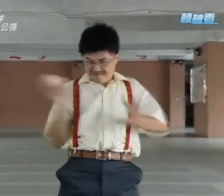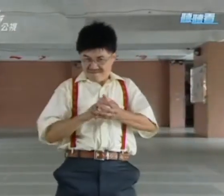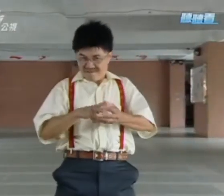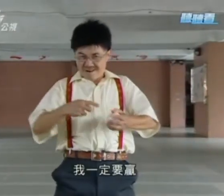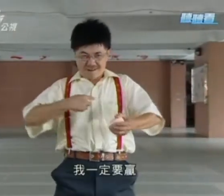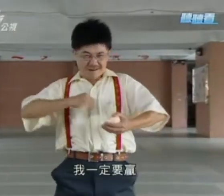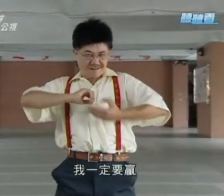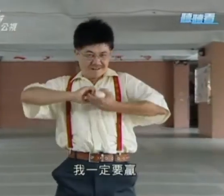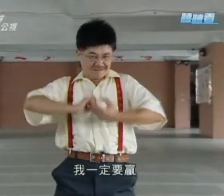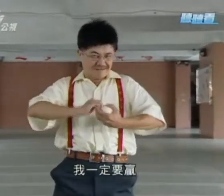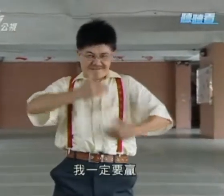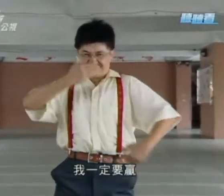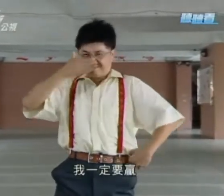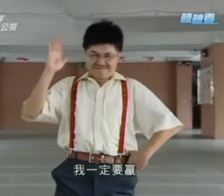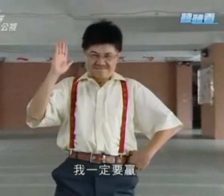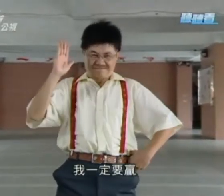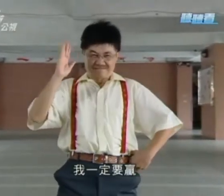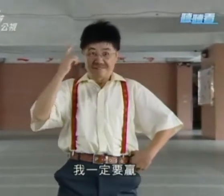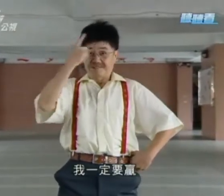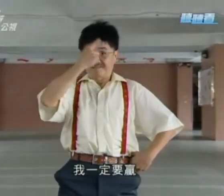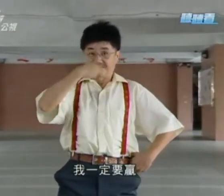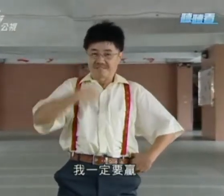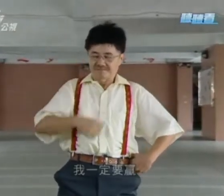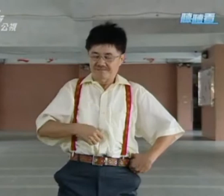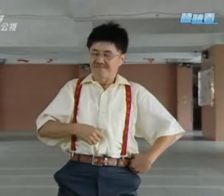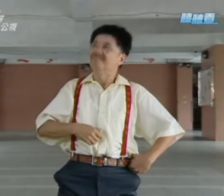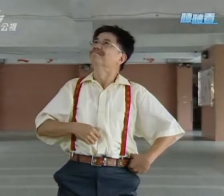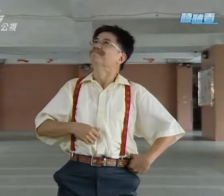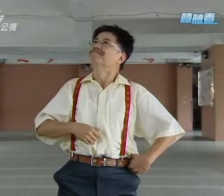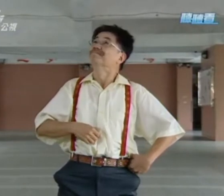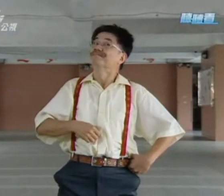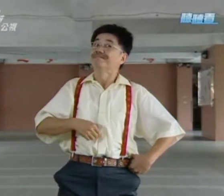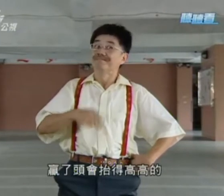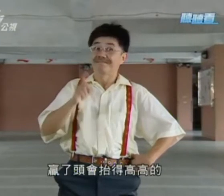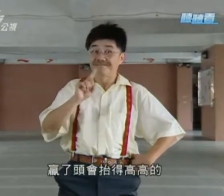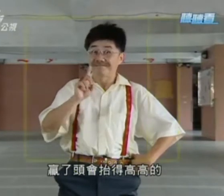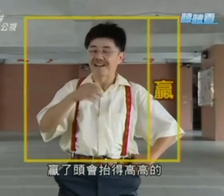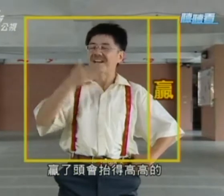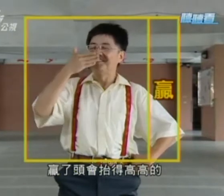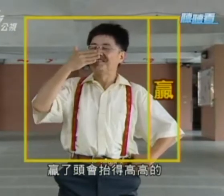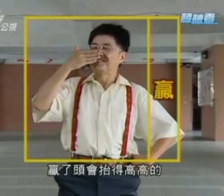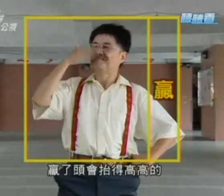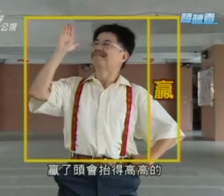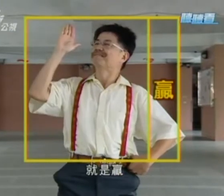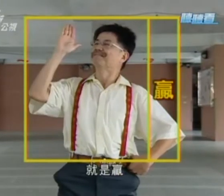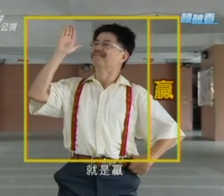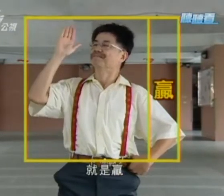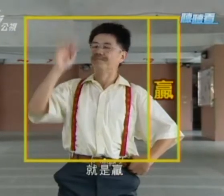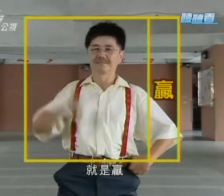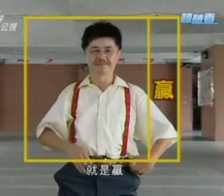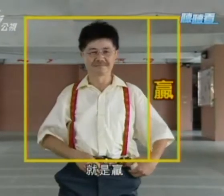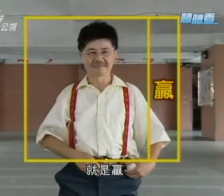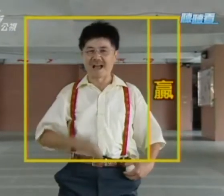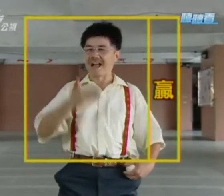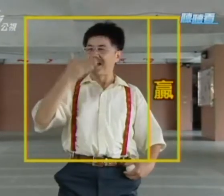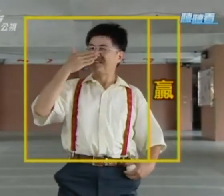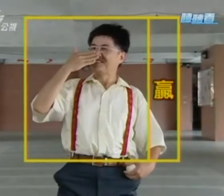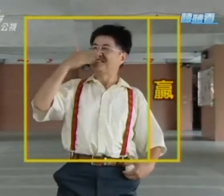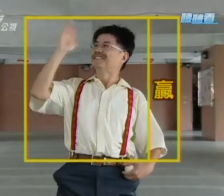哼，我一定要赢！赢了，头会抬得高高的，就是赢。